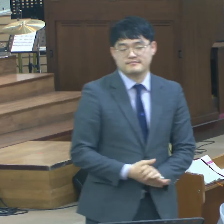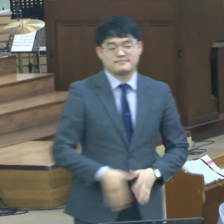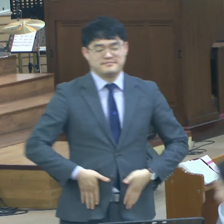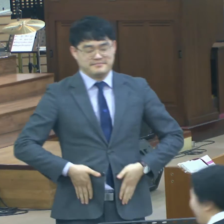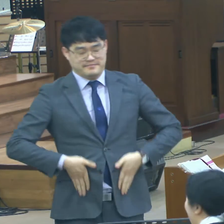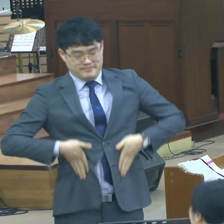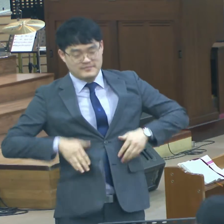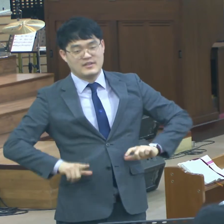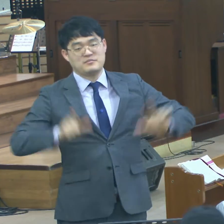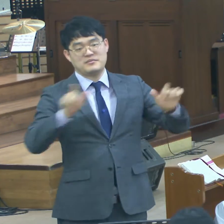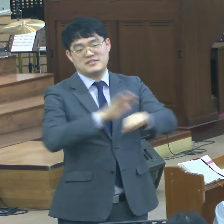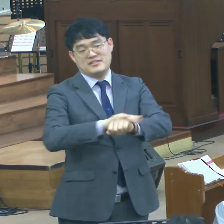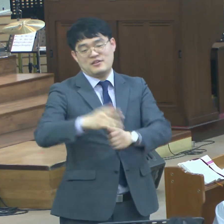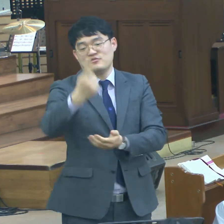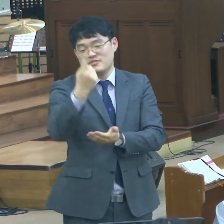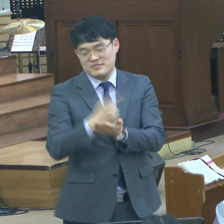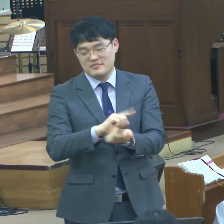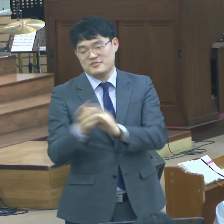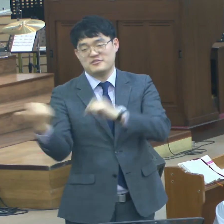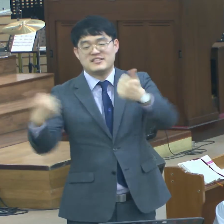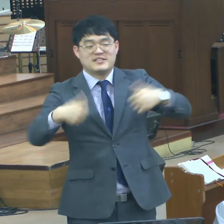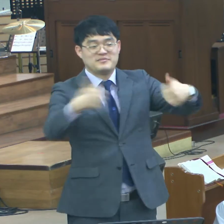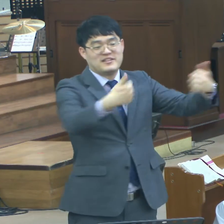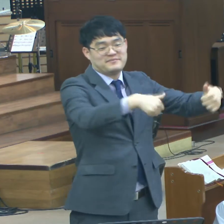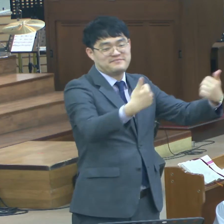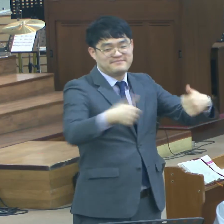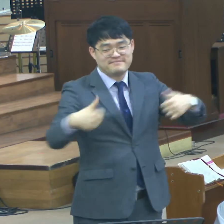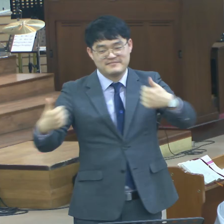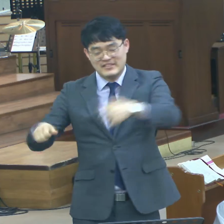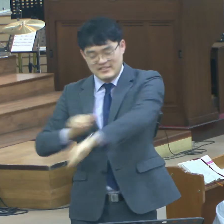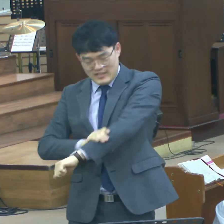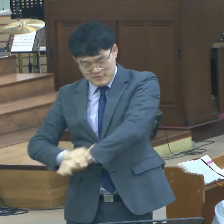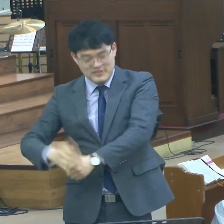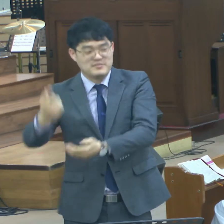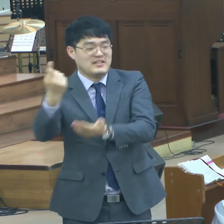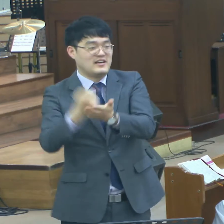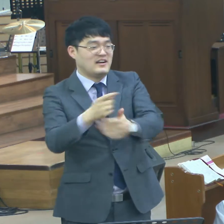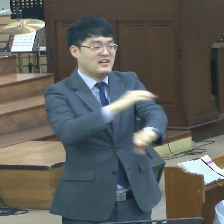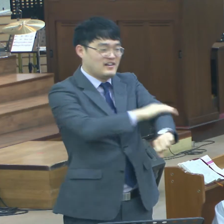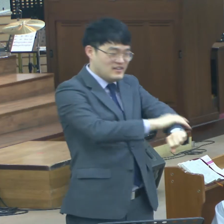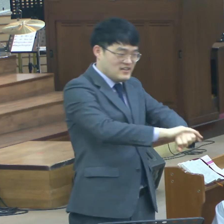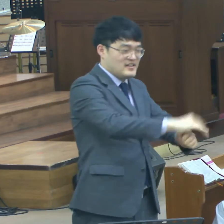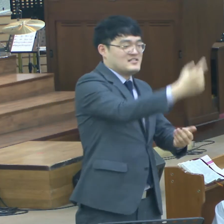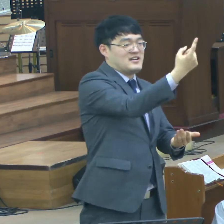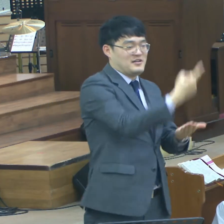따뜻한 봄날 잘 나오셨습니다. 옆 사람과 인사하시겠습니다. 잘 나오셨습니다.